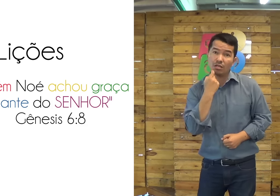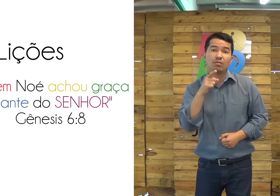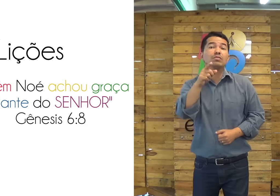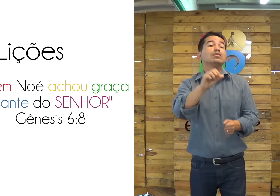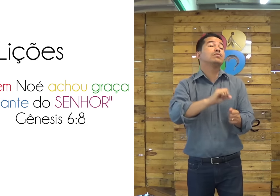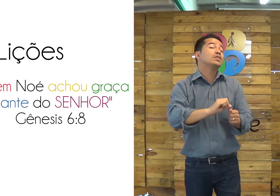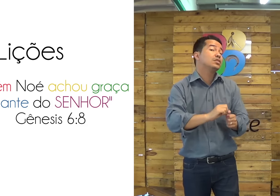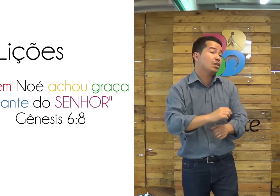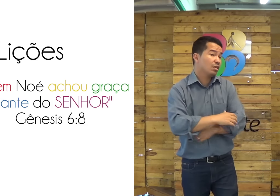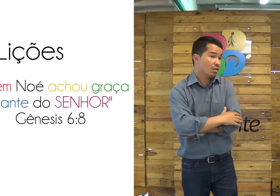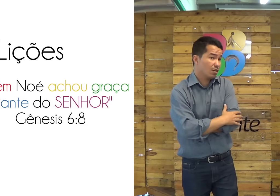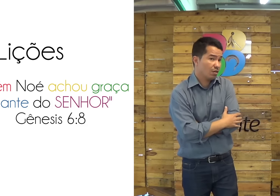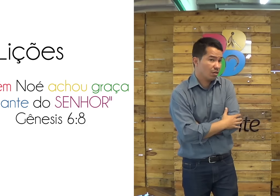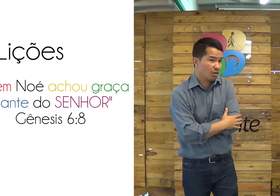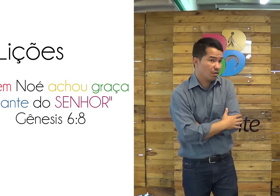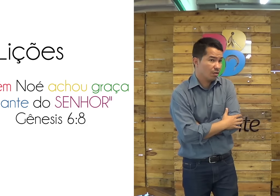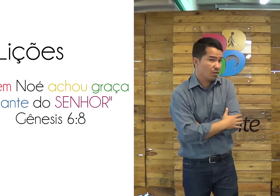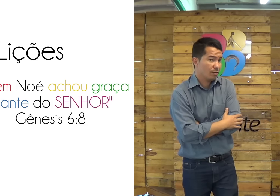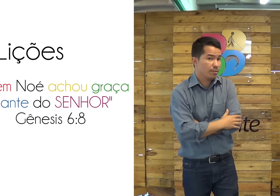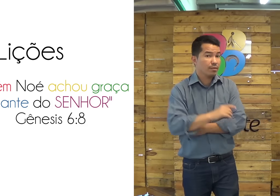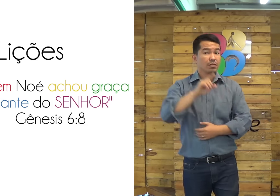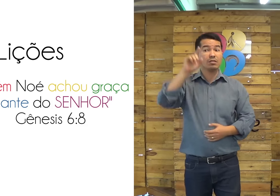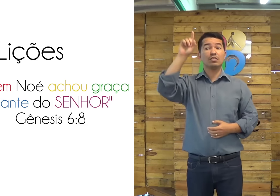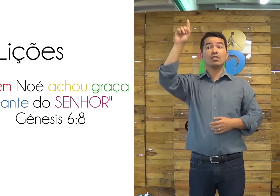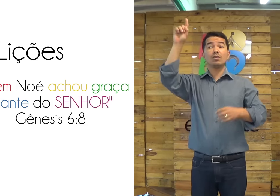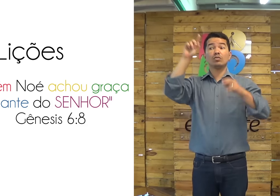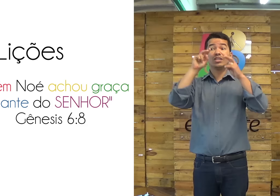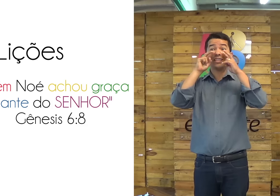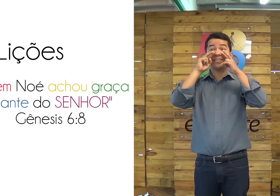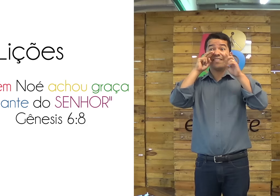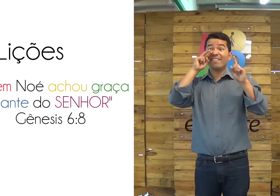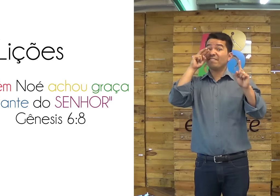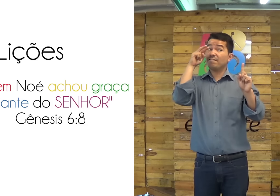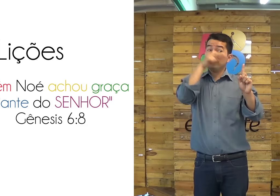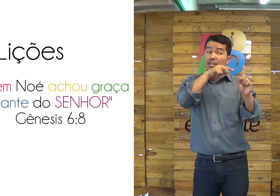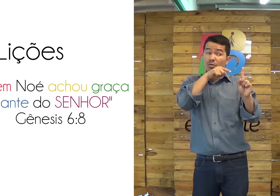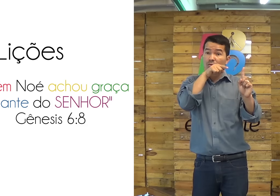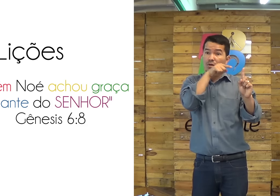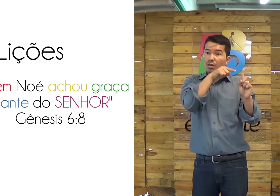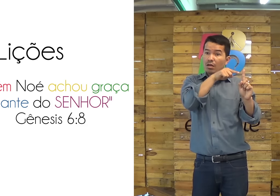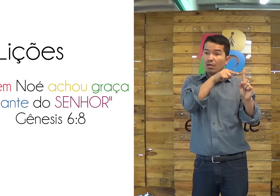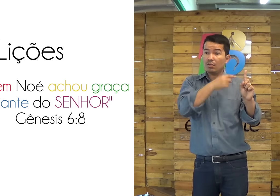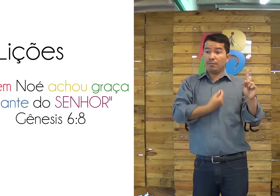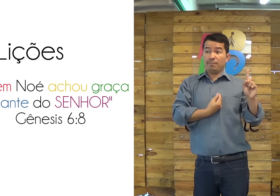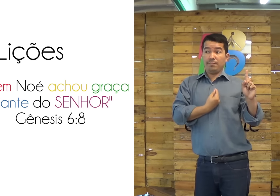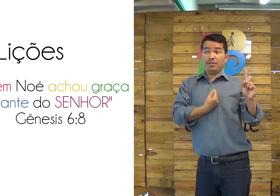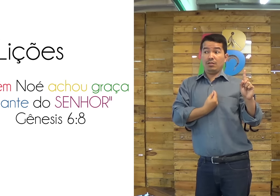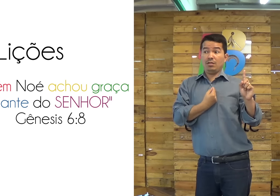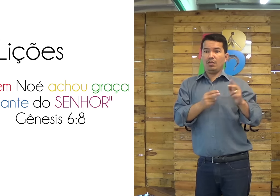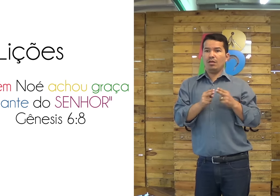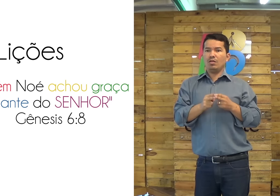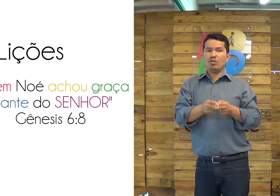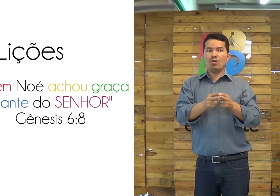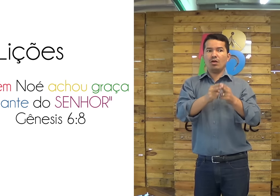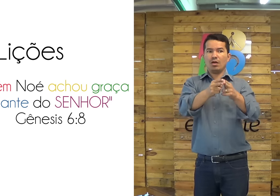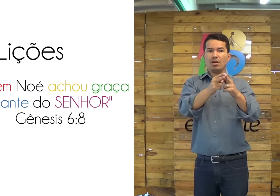sexta-feira O que você tem feito Deus viu a vida de